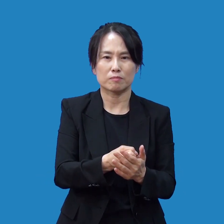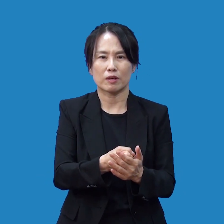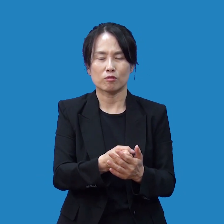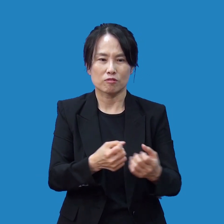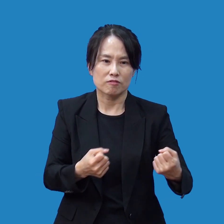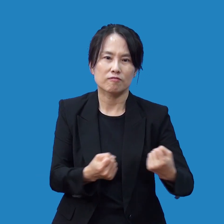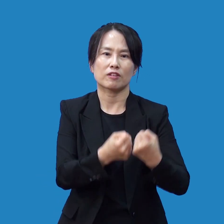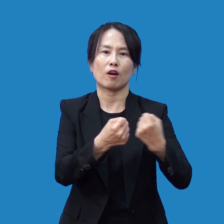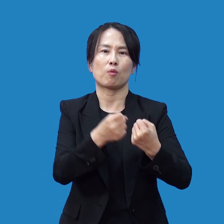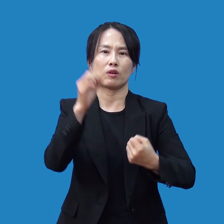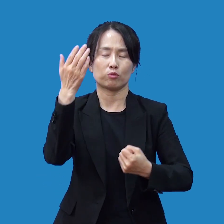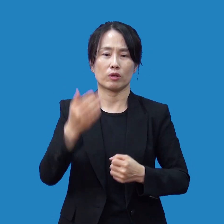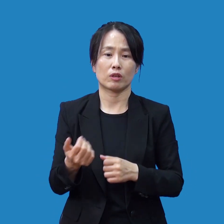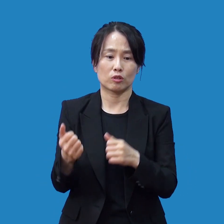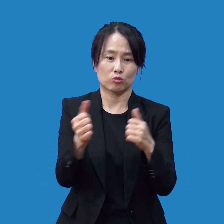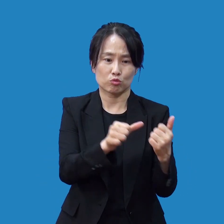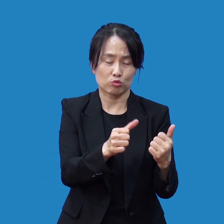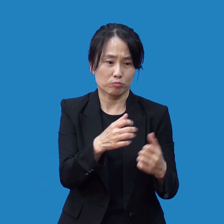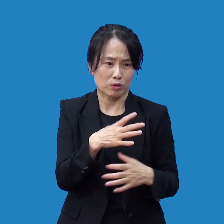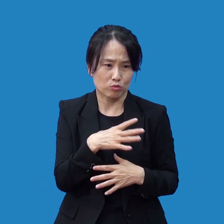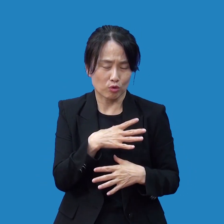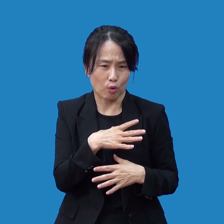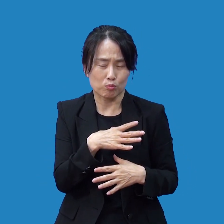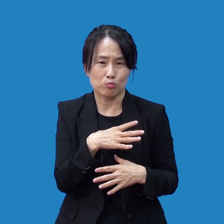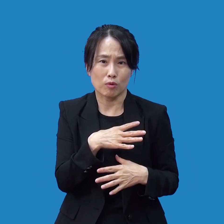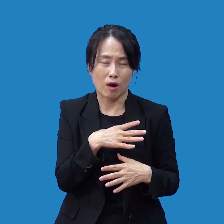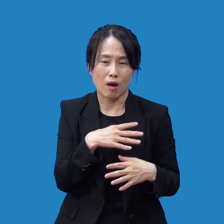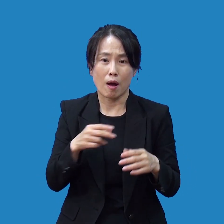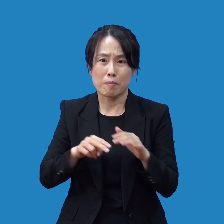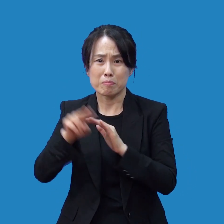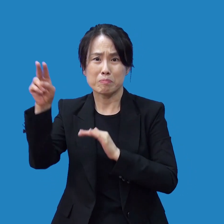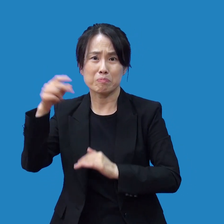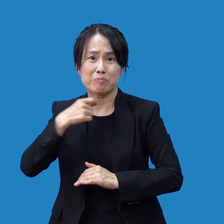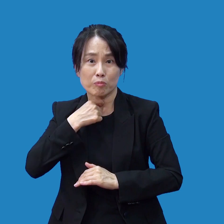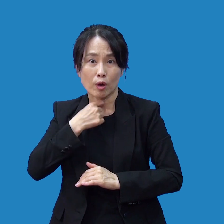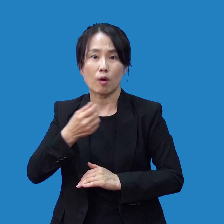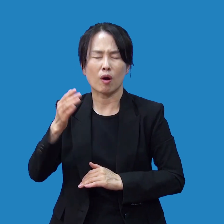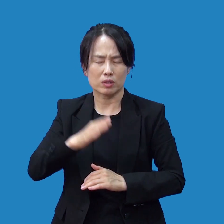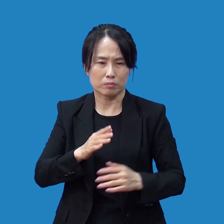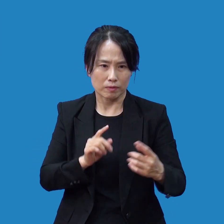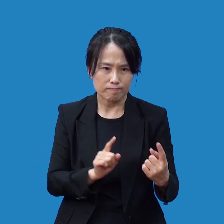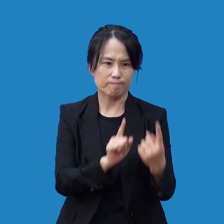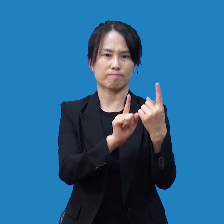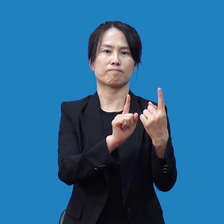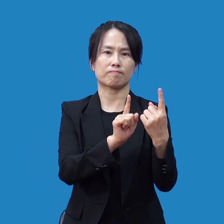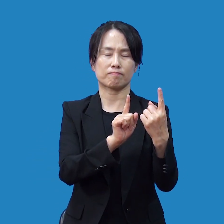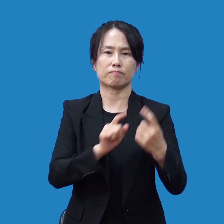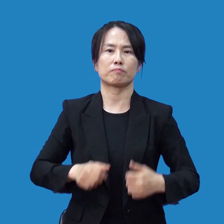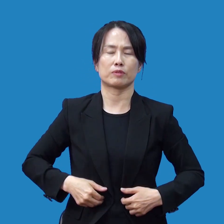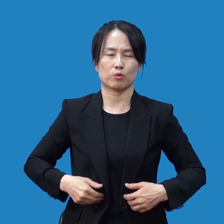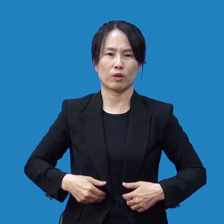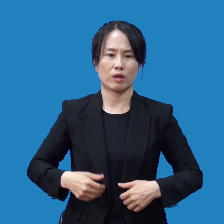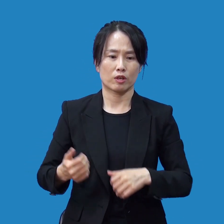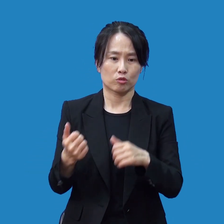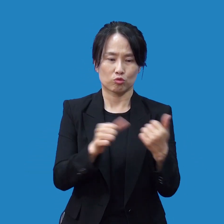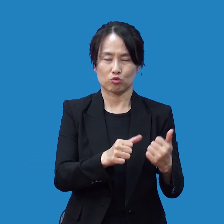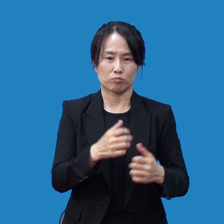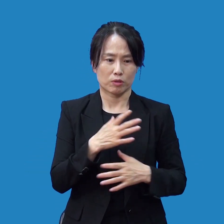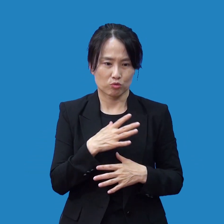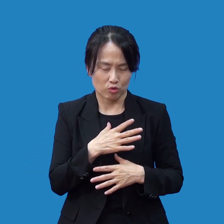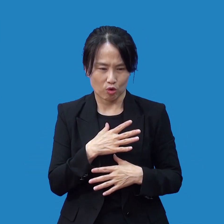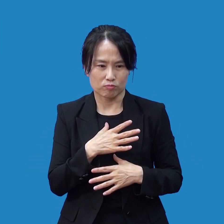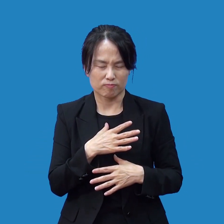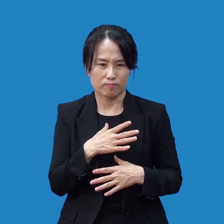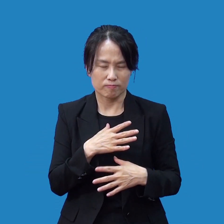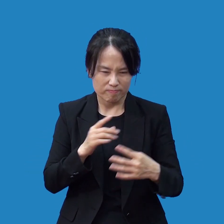때문에 이 죽음의 두려움을 피하려고 하는 겁니다. 그런데 막상 그 죽음의 두려움을 깨고 화염 악마와